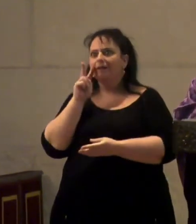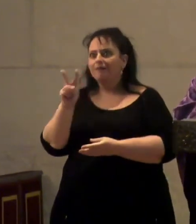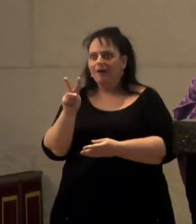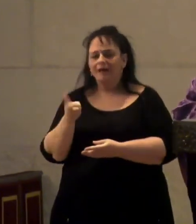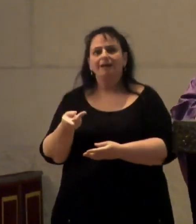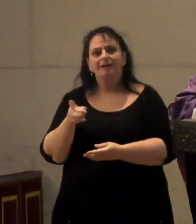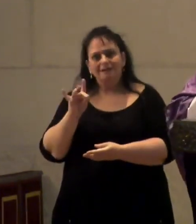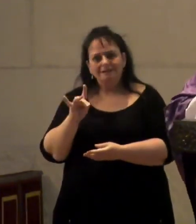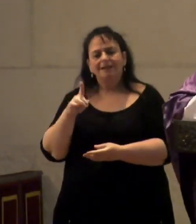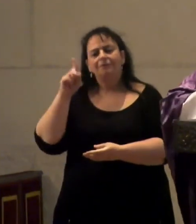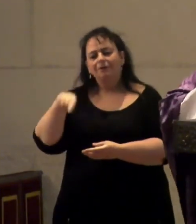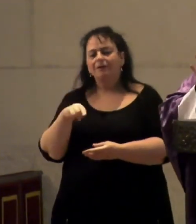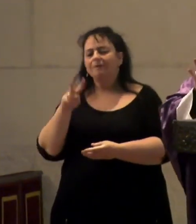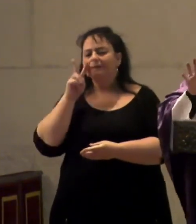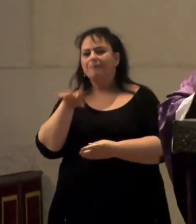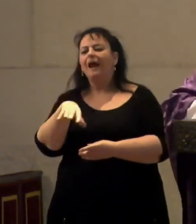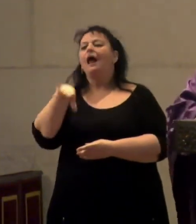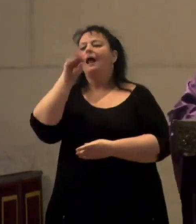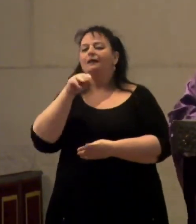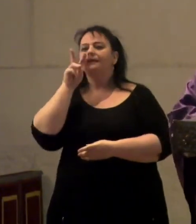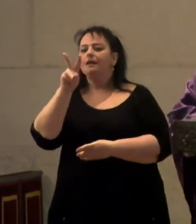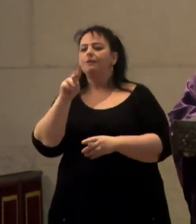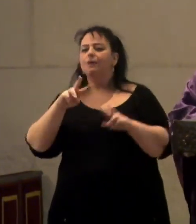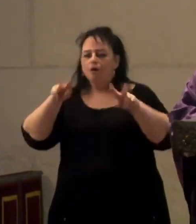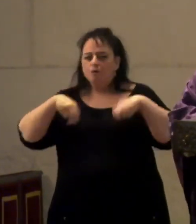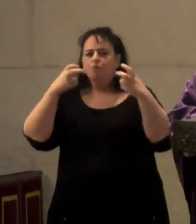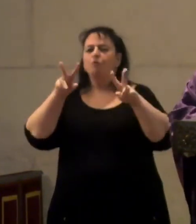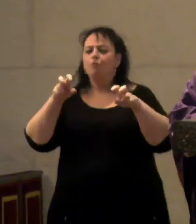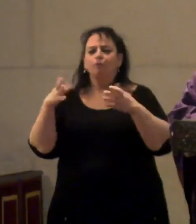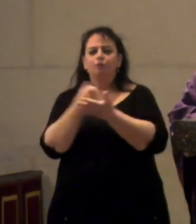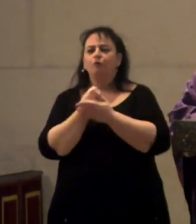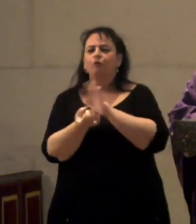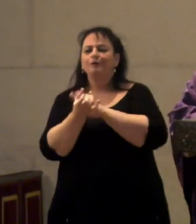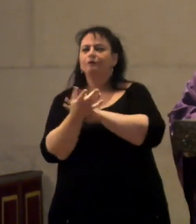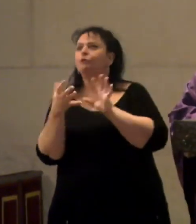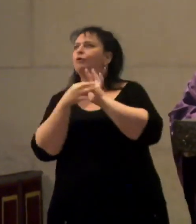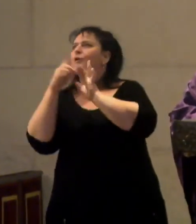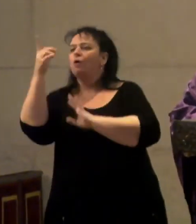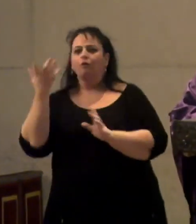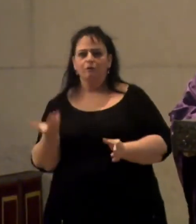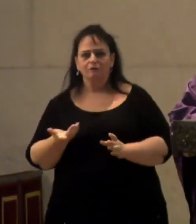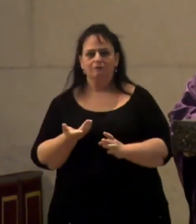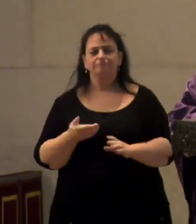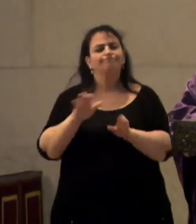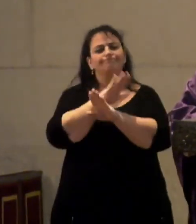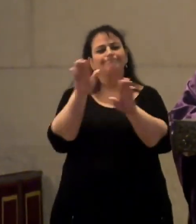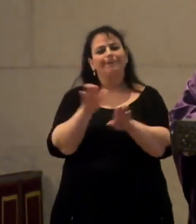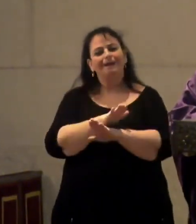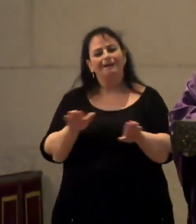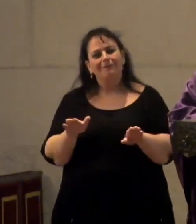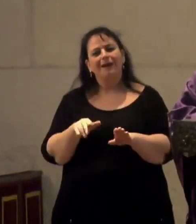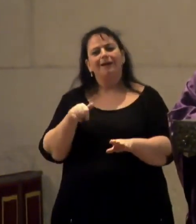que hace entender y mirar de un modo nuevo todo lo que acontece. Para terminar con